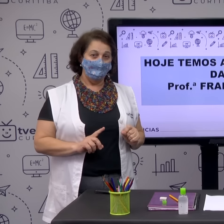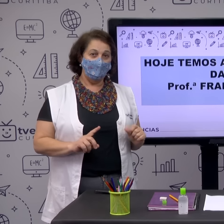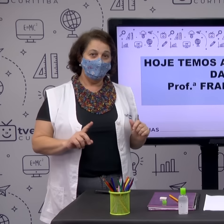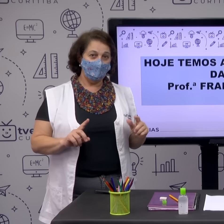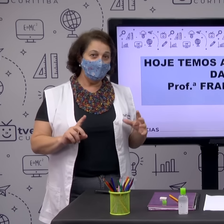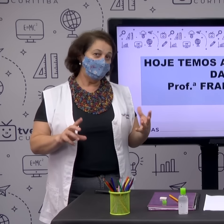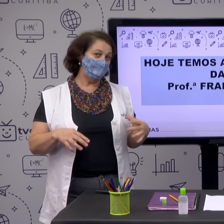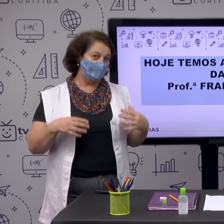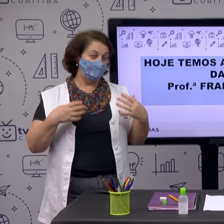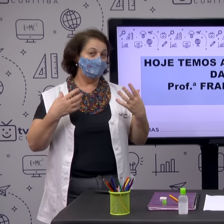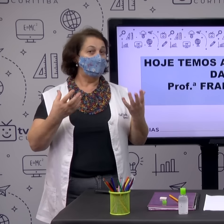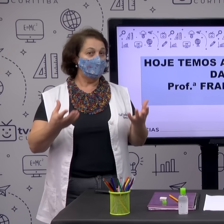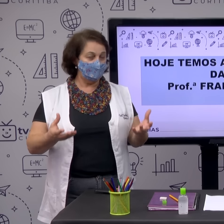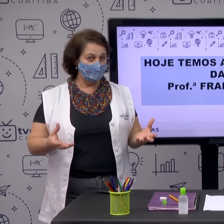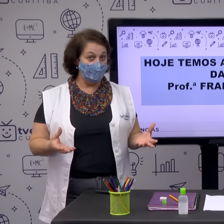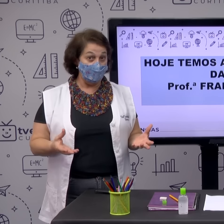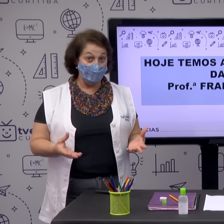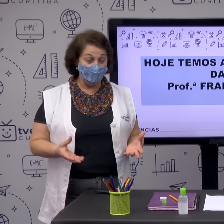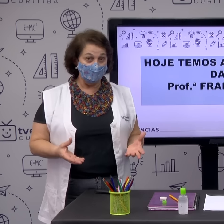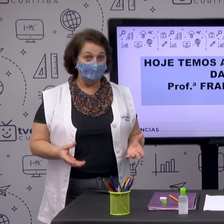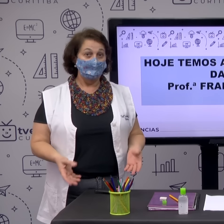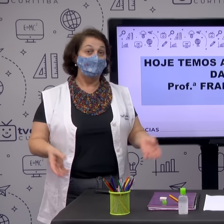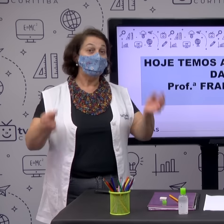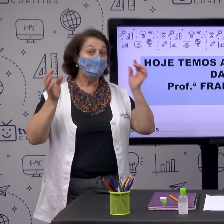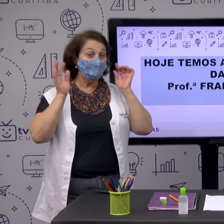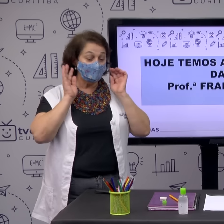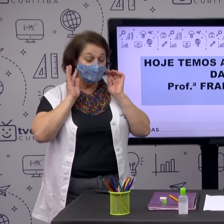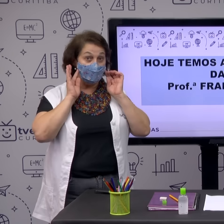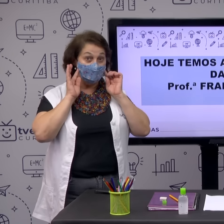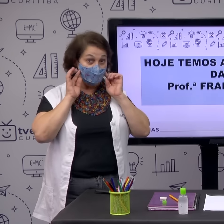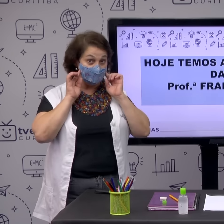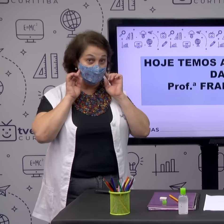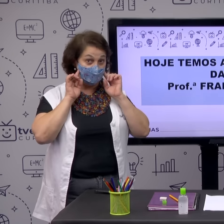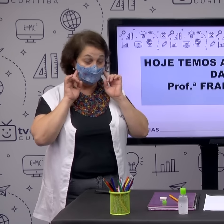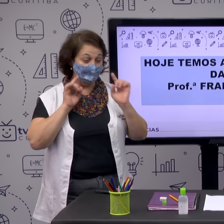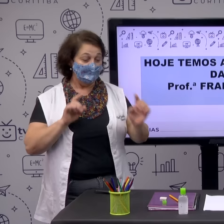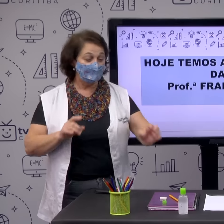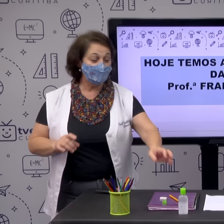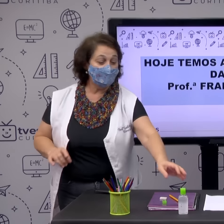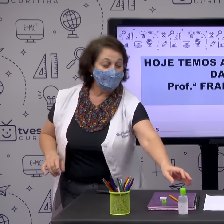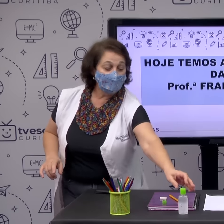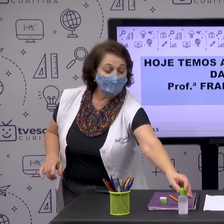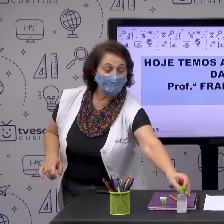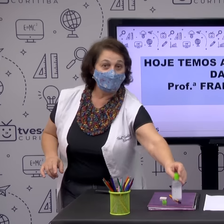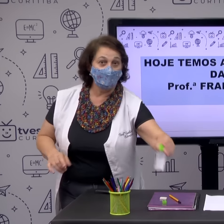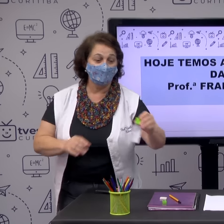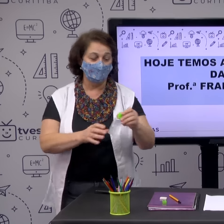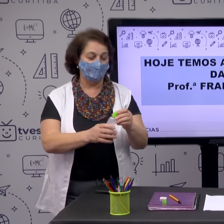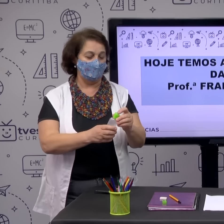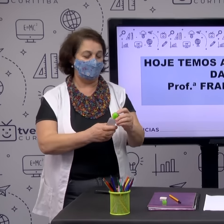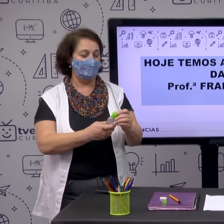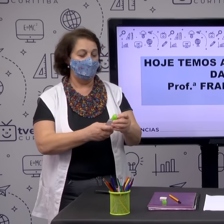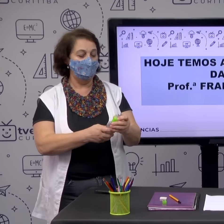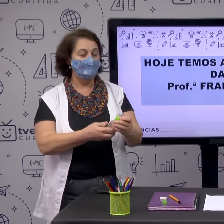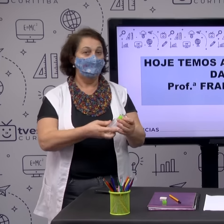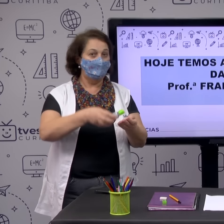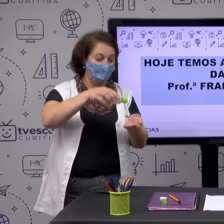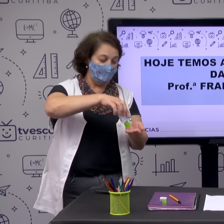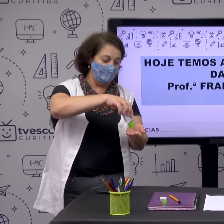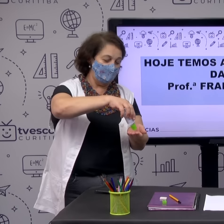para a gente poder, né, dar a aula, nós vamos tirar a máscara. Só que antes nós vamos passar um pouquinho de